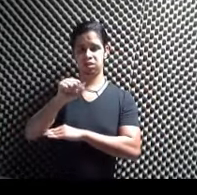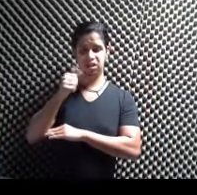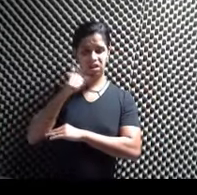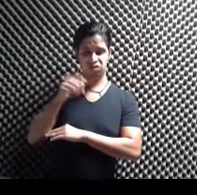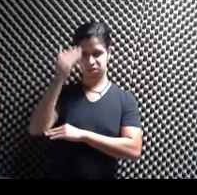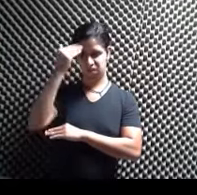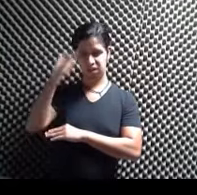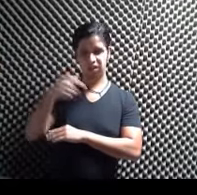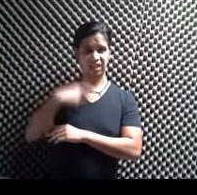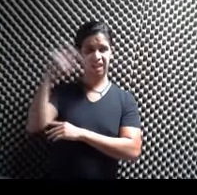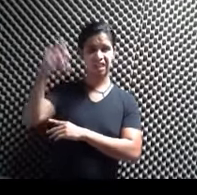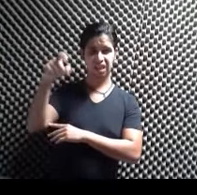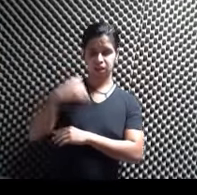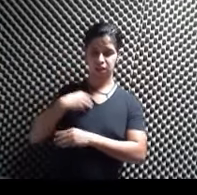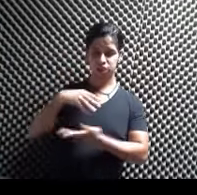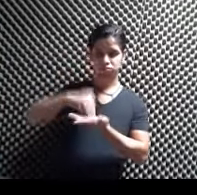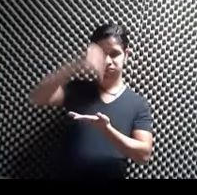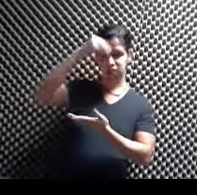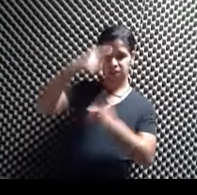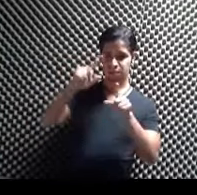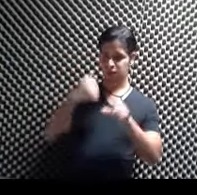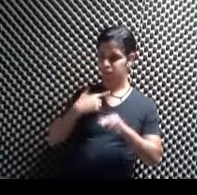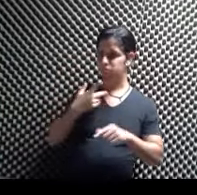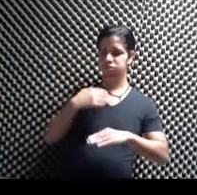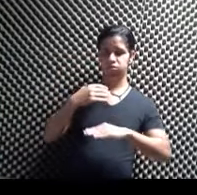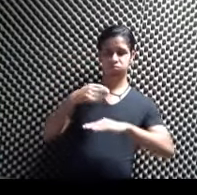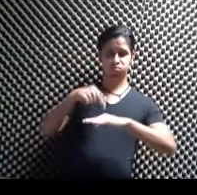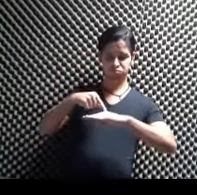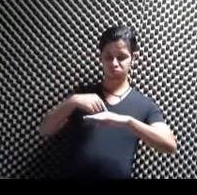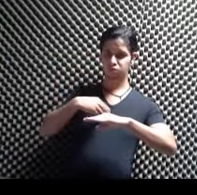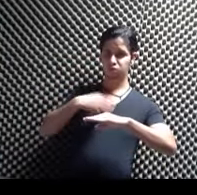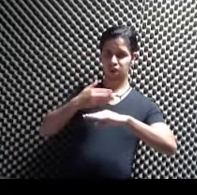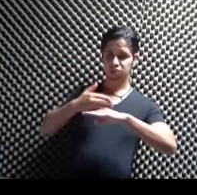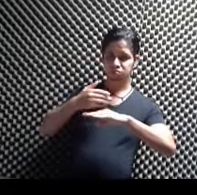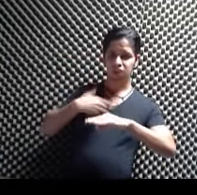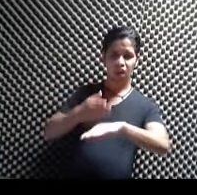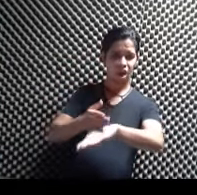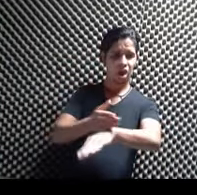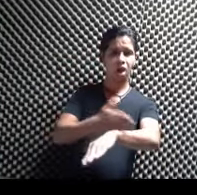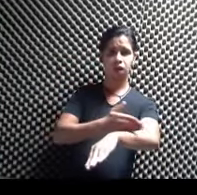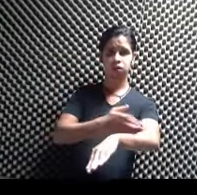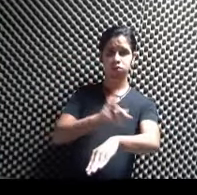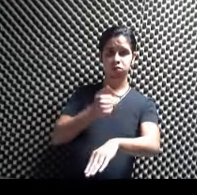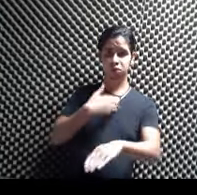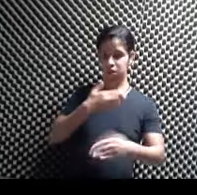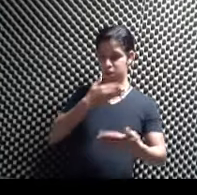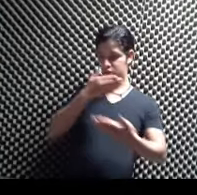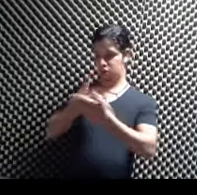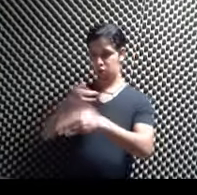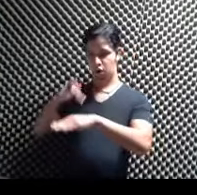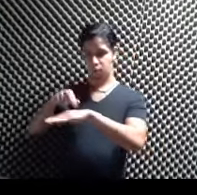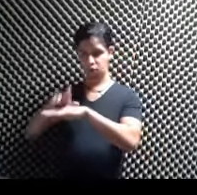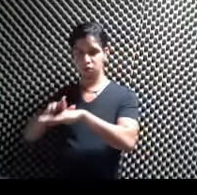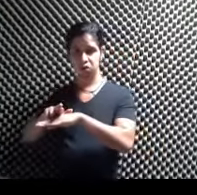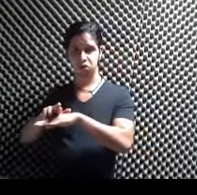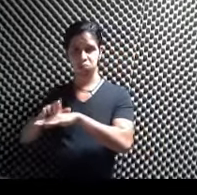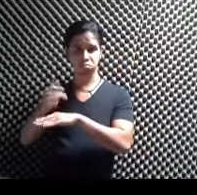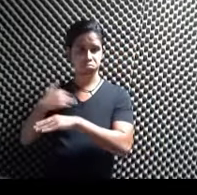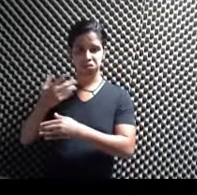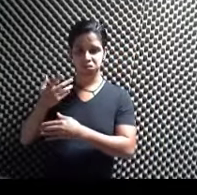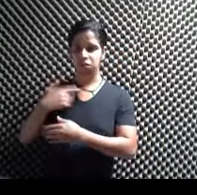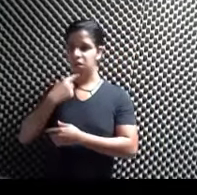hacia adelante. Okay. Me vengo para Puerto Rico, sigo en contacto y me llaman, me preguntan si quisiera ayudar a una escuela con sus materiales